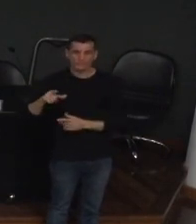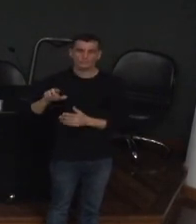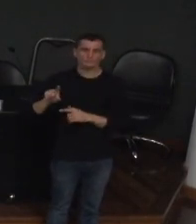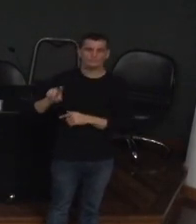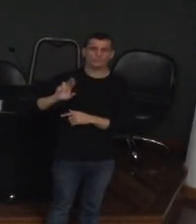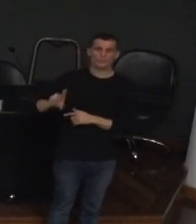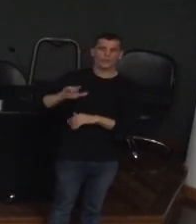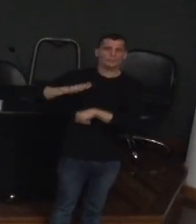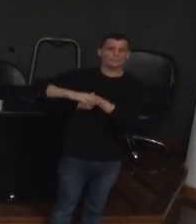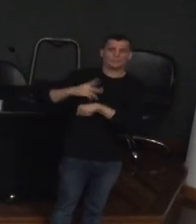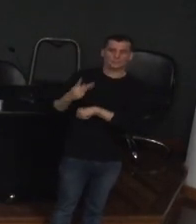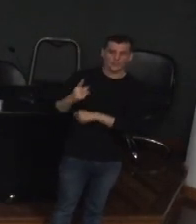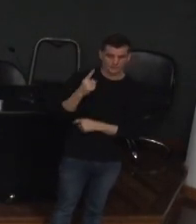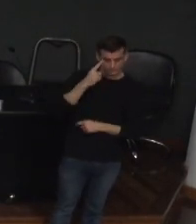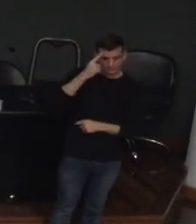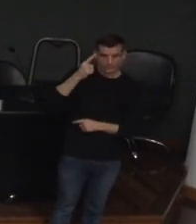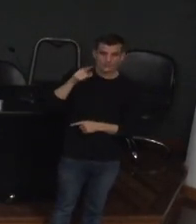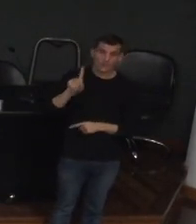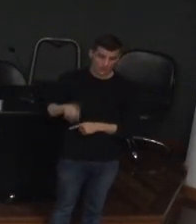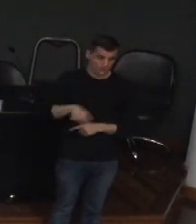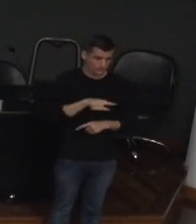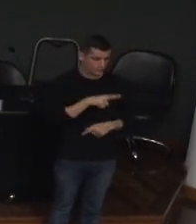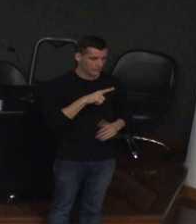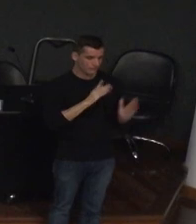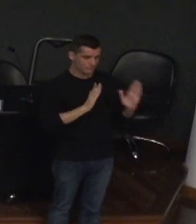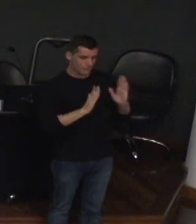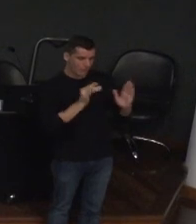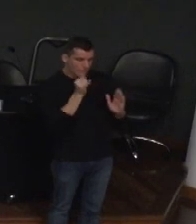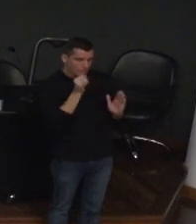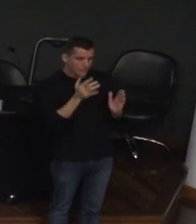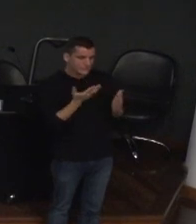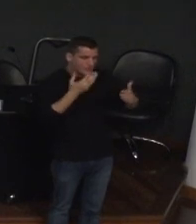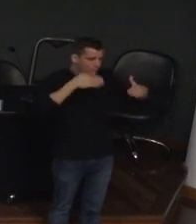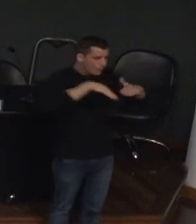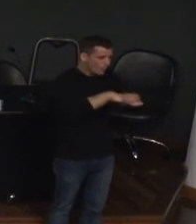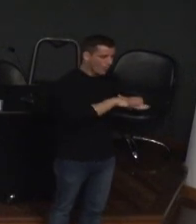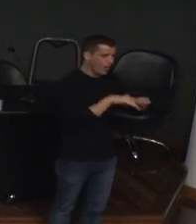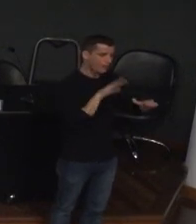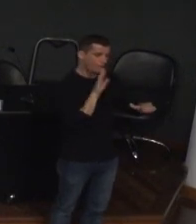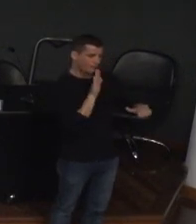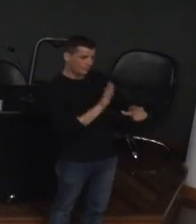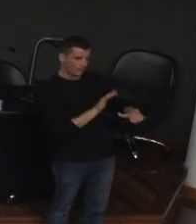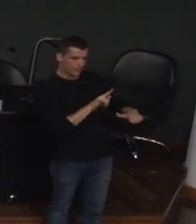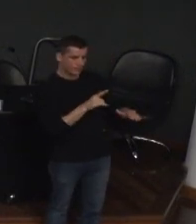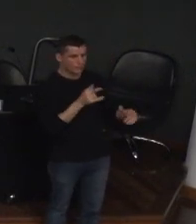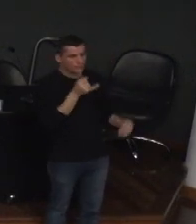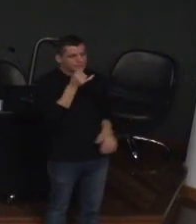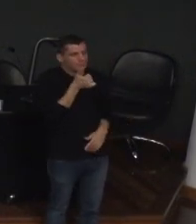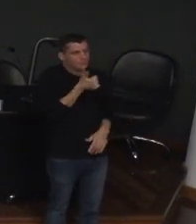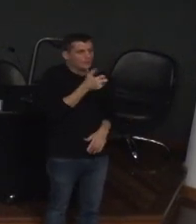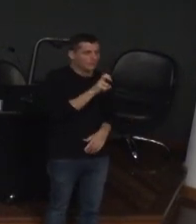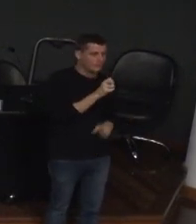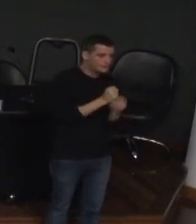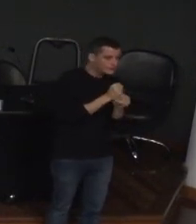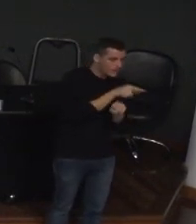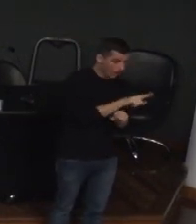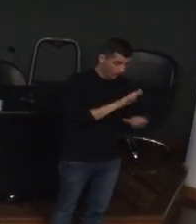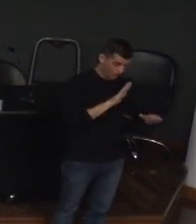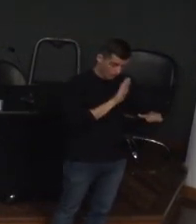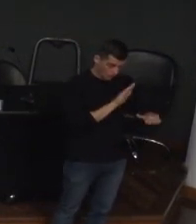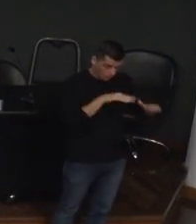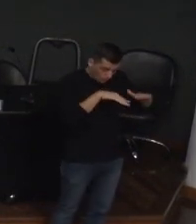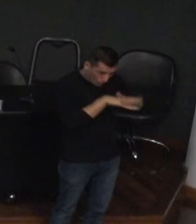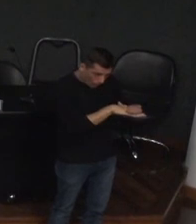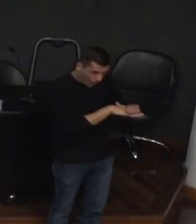tem prazo de retenção, tem tabela de temporalidade, usa. Tem que guardar 15 anos, tem que guardar, né, de